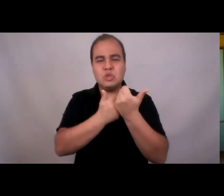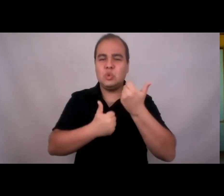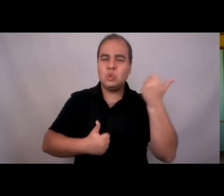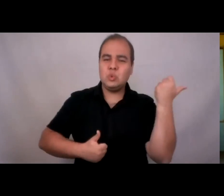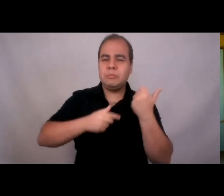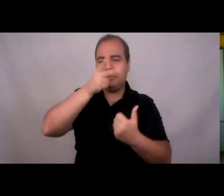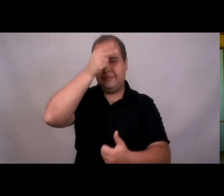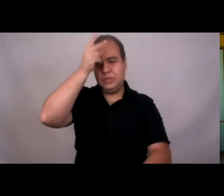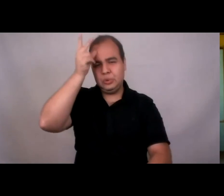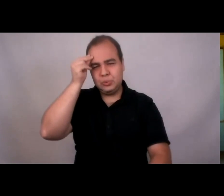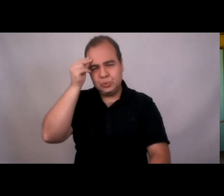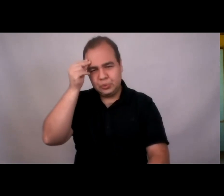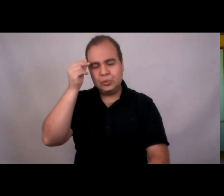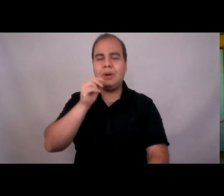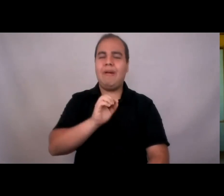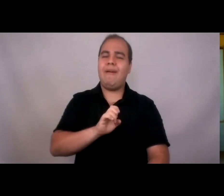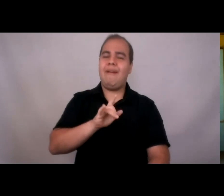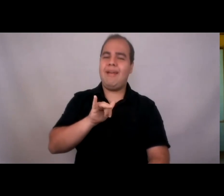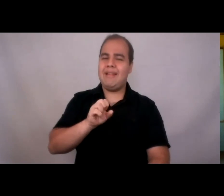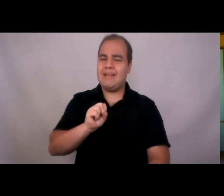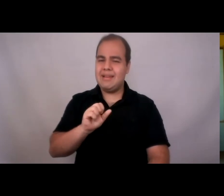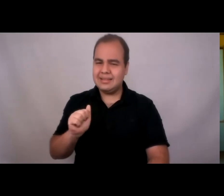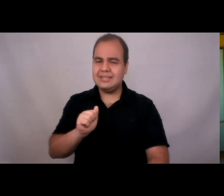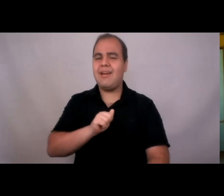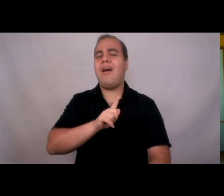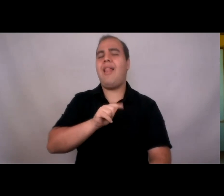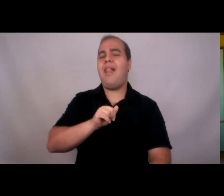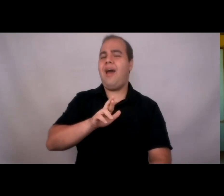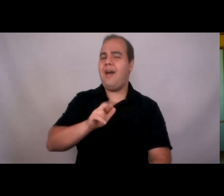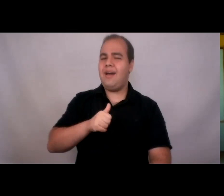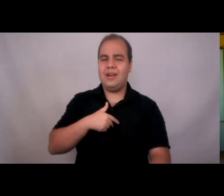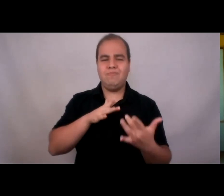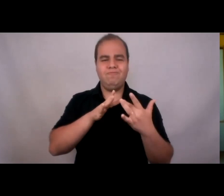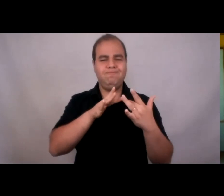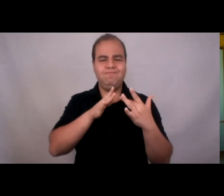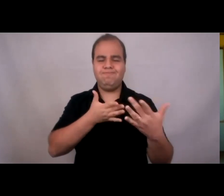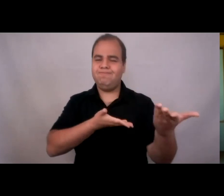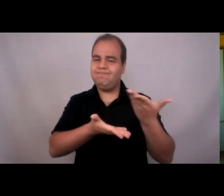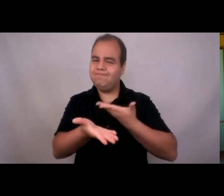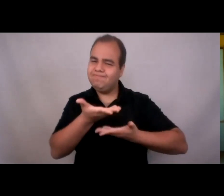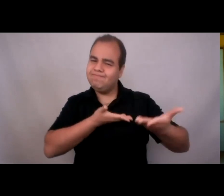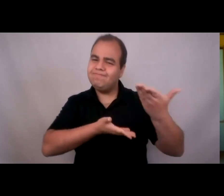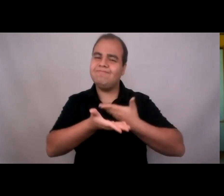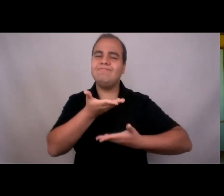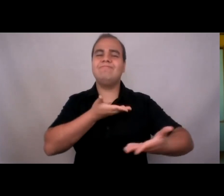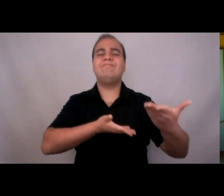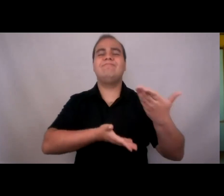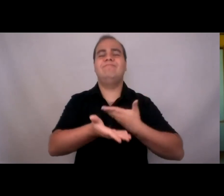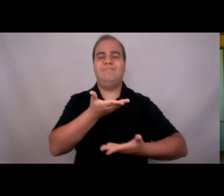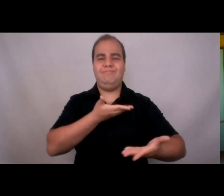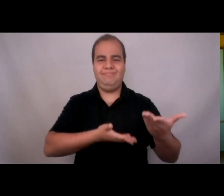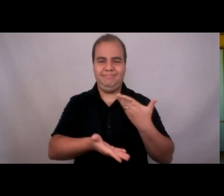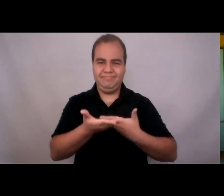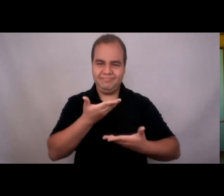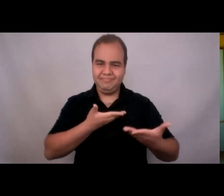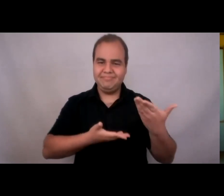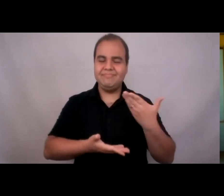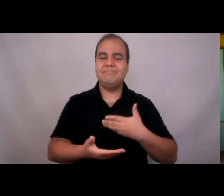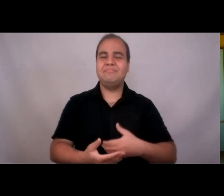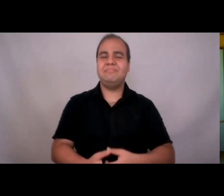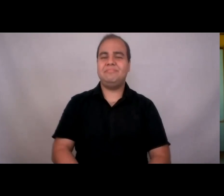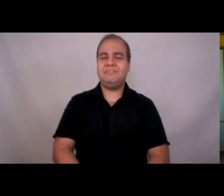Subprefeitura, e Elisa, Lara, né, com quem eu tive trocando mais intensamente nesses